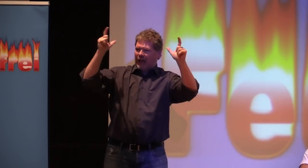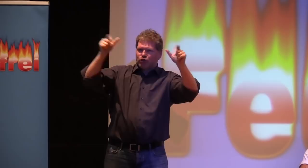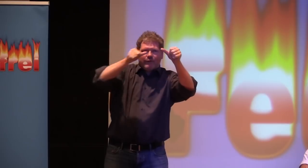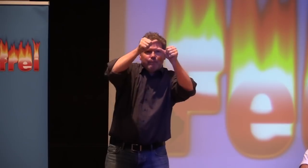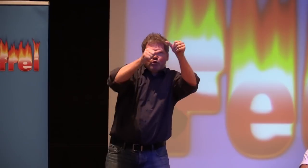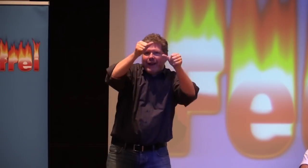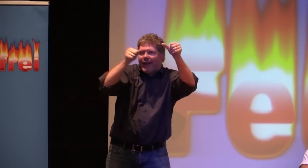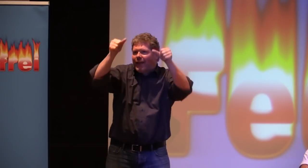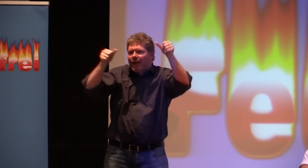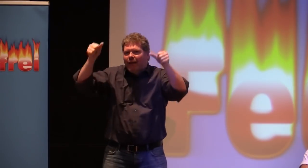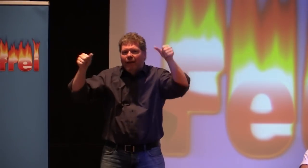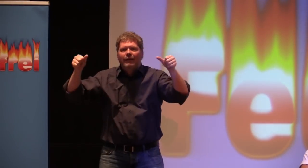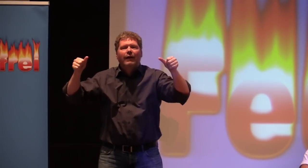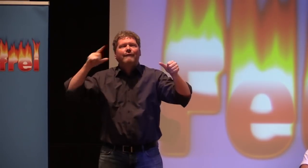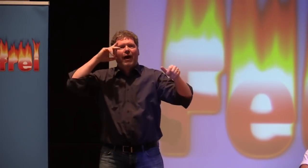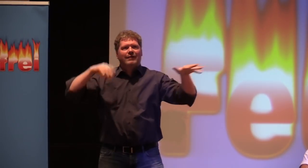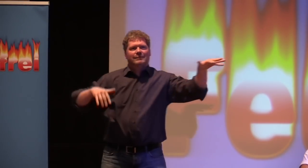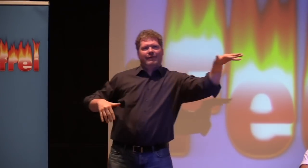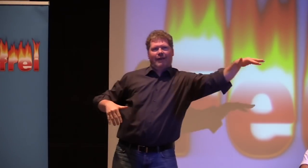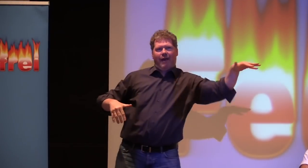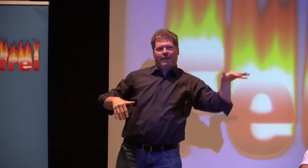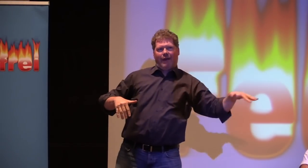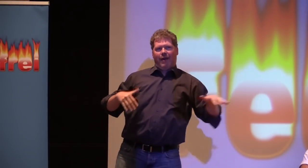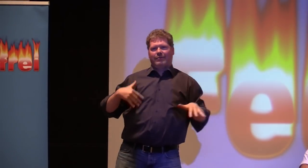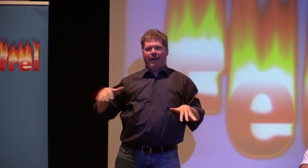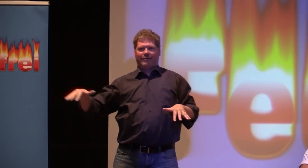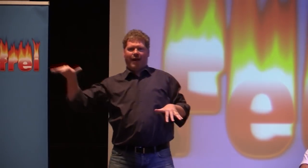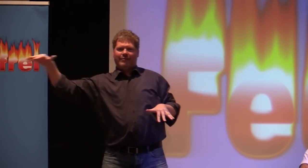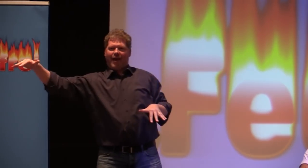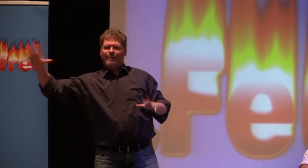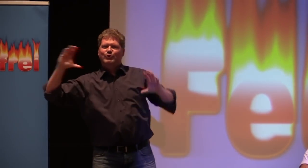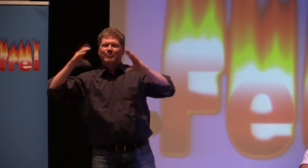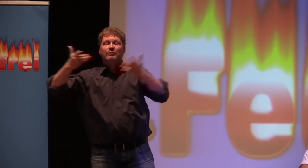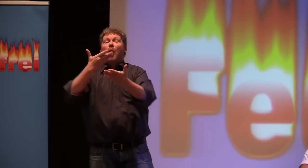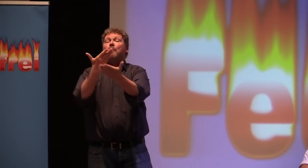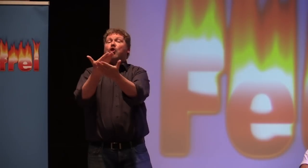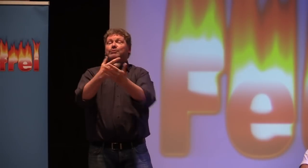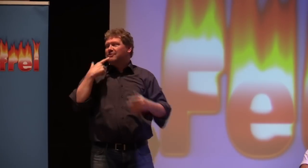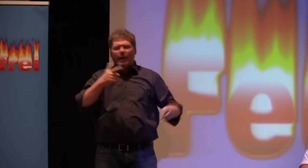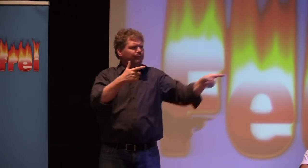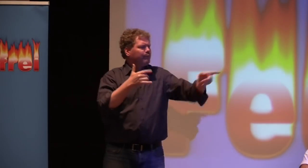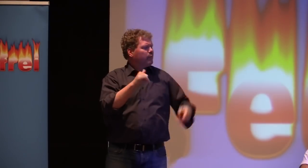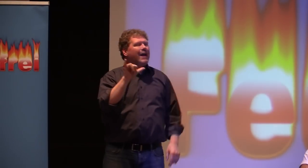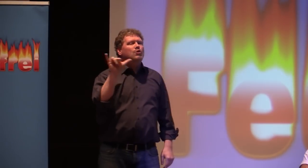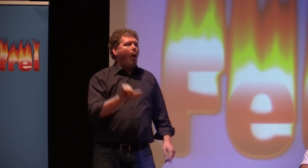Publikum sitzen, alle sind wirklich extrem wertvoll für dieses Puzzle, für dieses Gesellschaftspuzzle, so nenne ich das jetzt